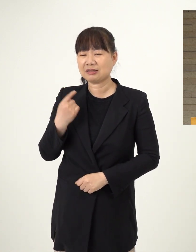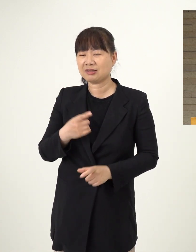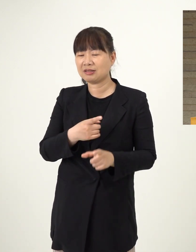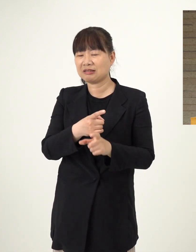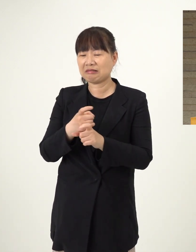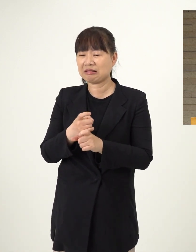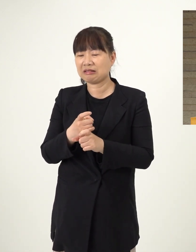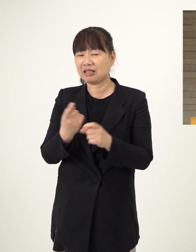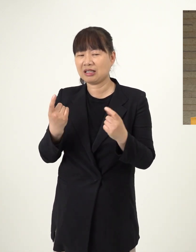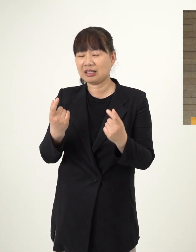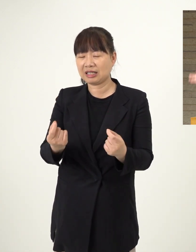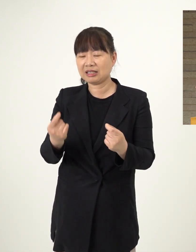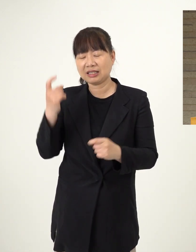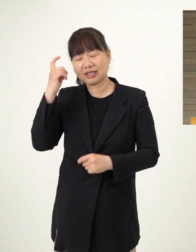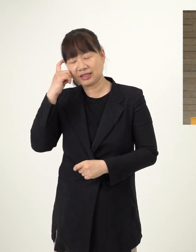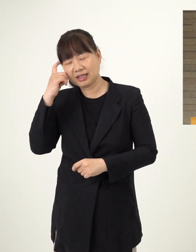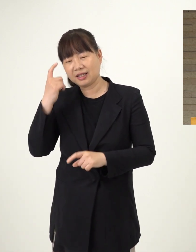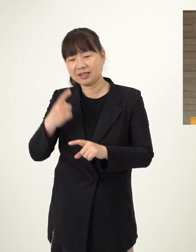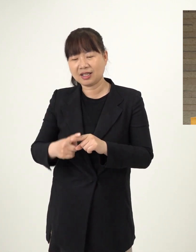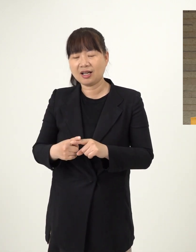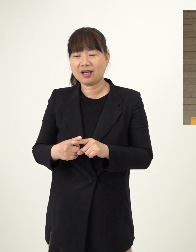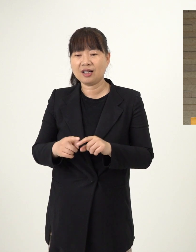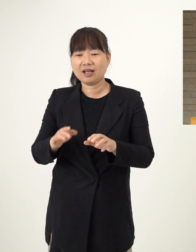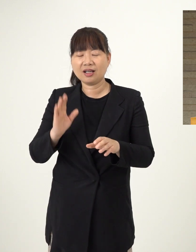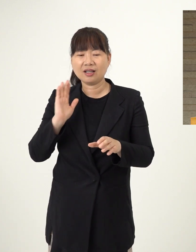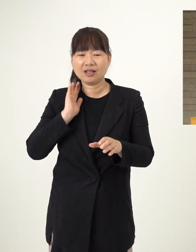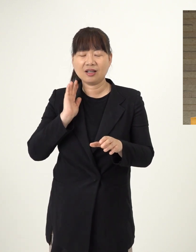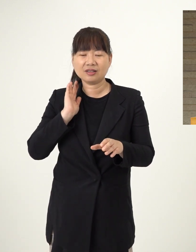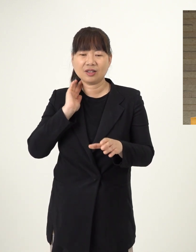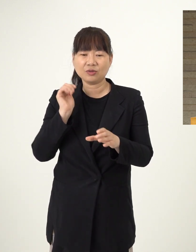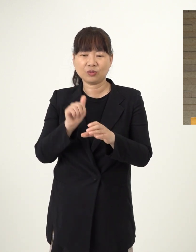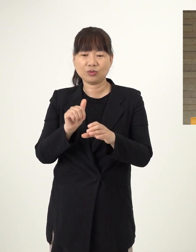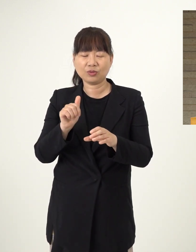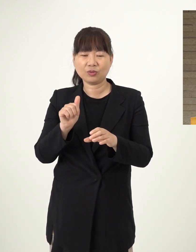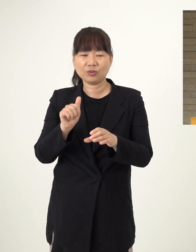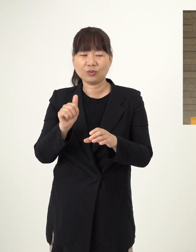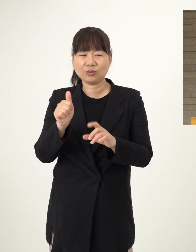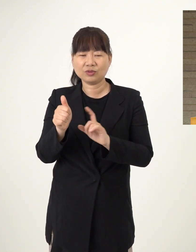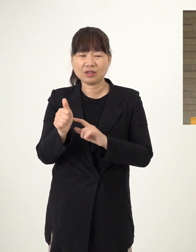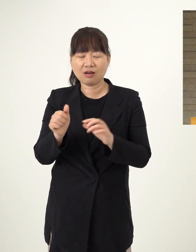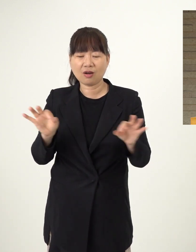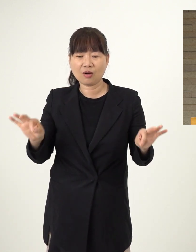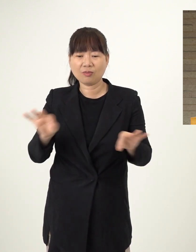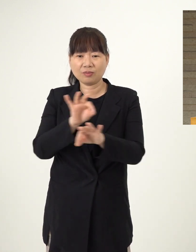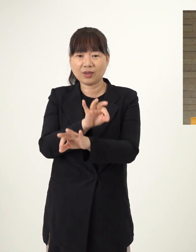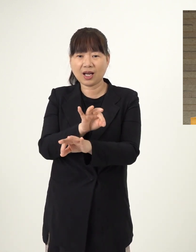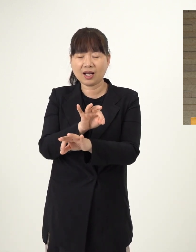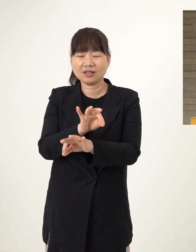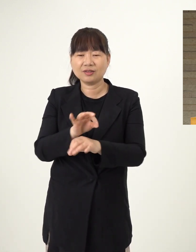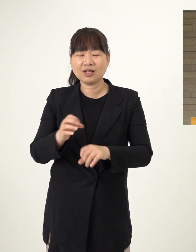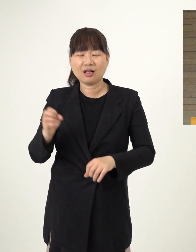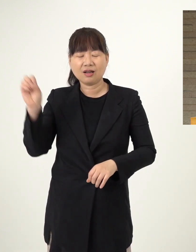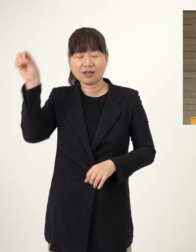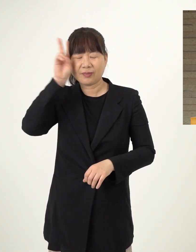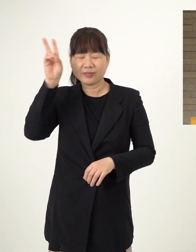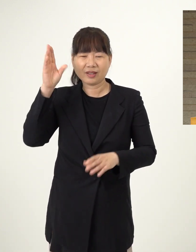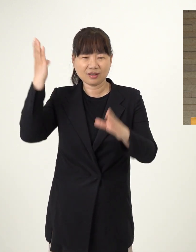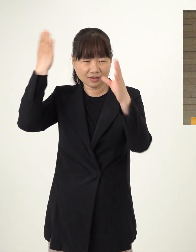또 오늘의 영웅이 또 정권이 바뀌면 갑자기 역적이 되어버리는 세상의 정권이라는 게